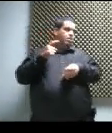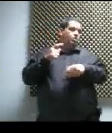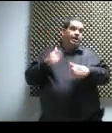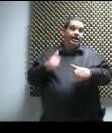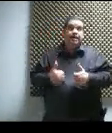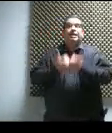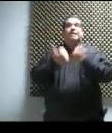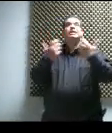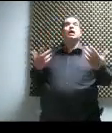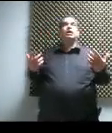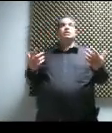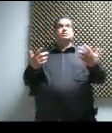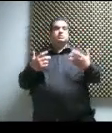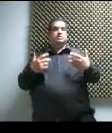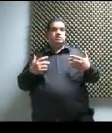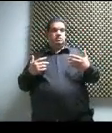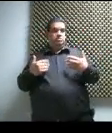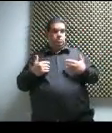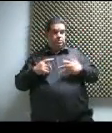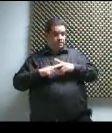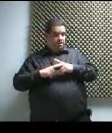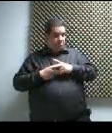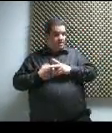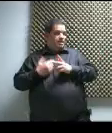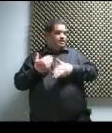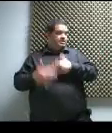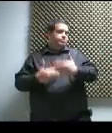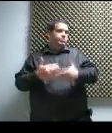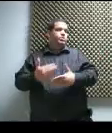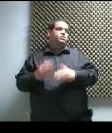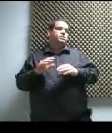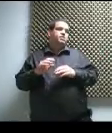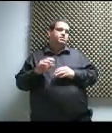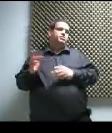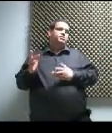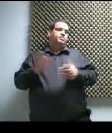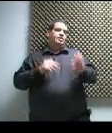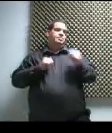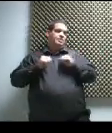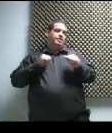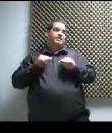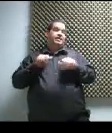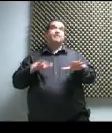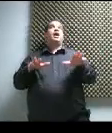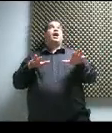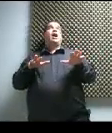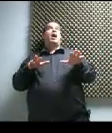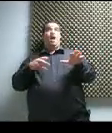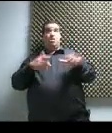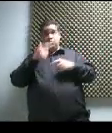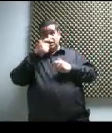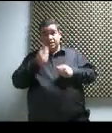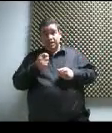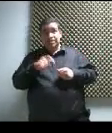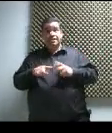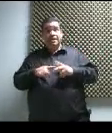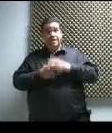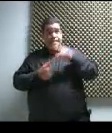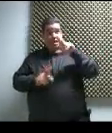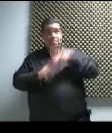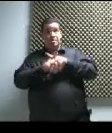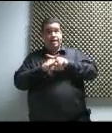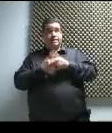retante, pero hay cosas que tenemos que Pero así se siembra la semilla, ¿no? Pues claro. Tienes que primero llevar el espectáculo, la gente se apanteiza, impuesta el interés y entonces de ahí